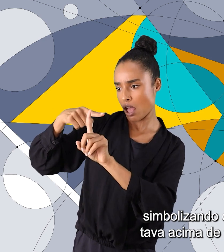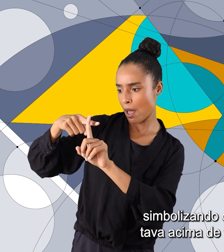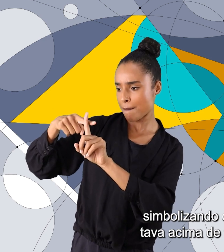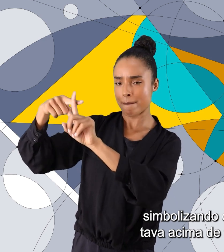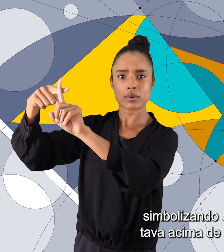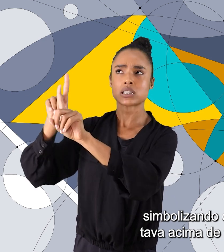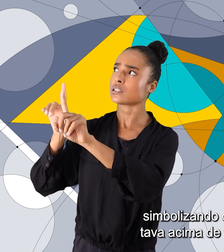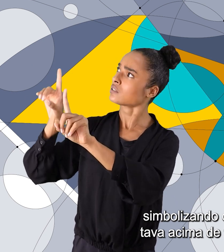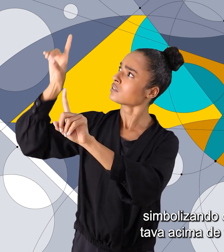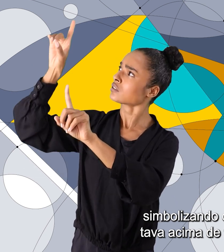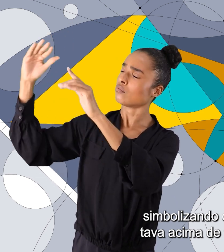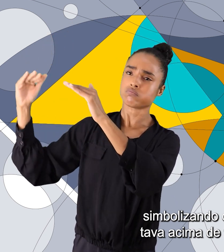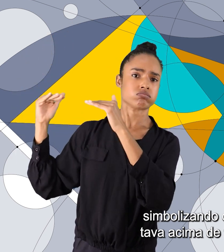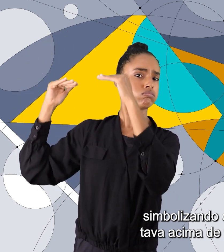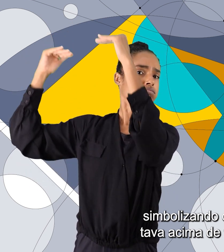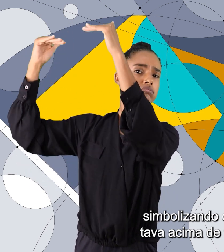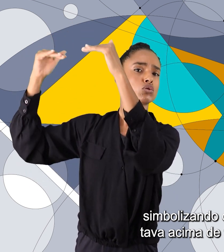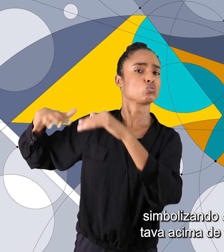Deus estava acima de tudo.